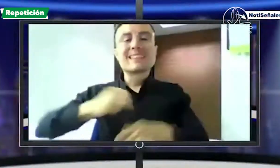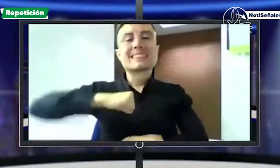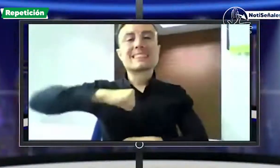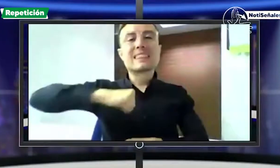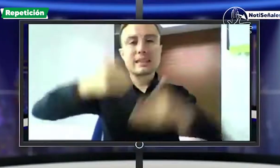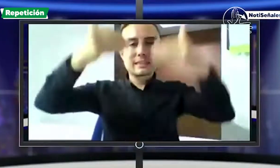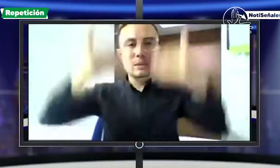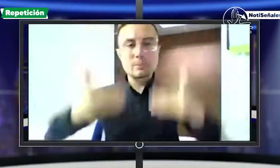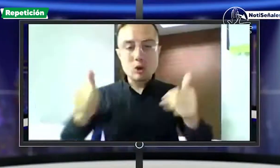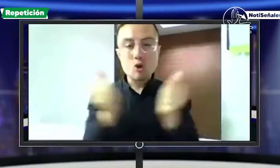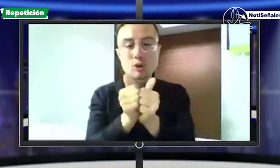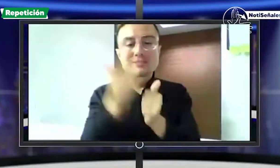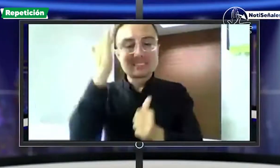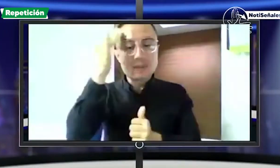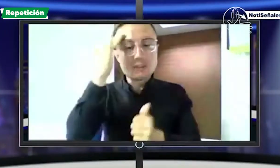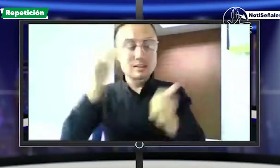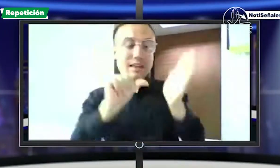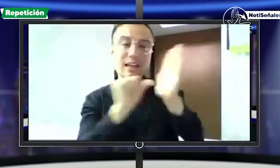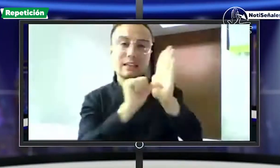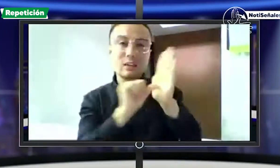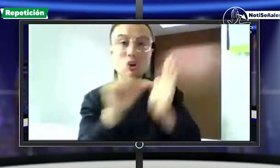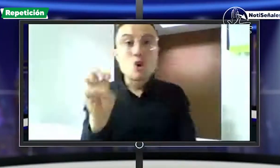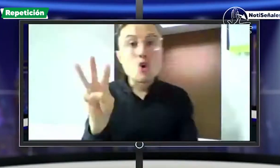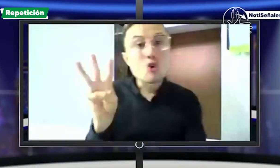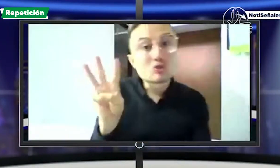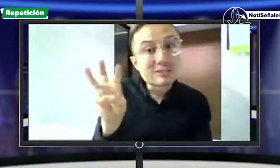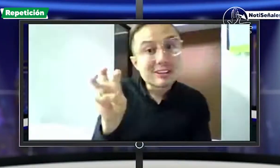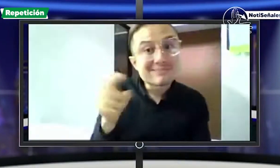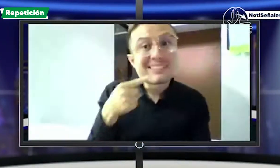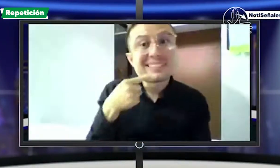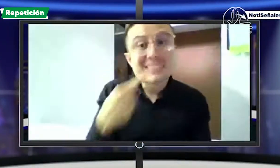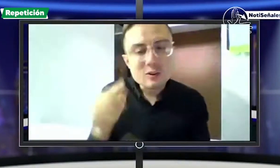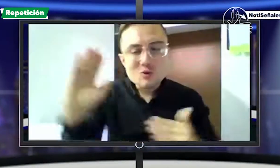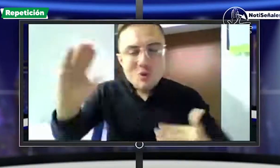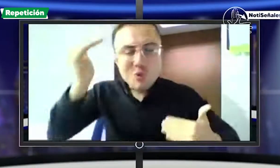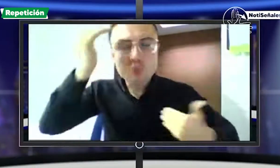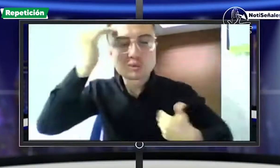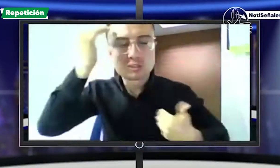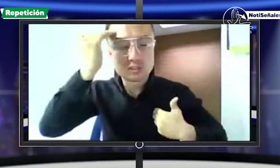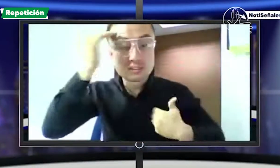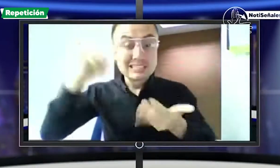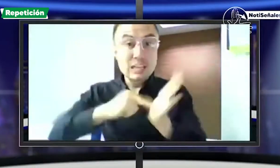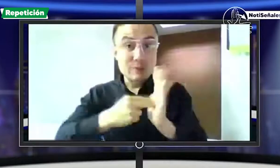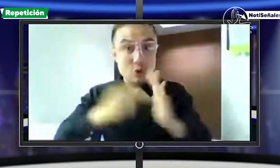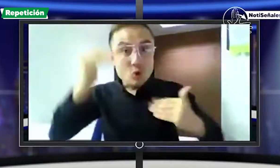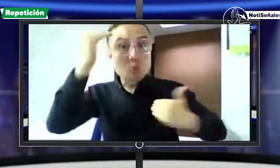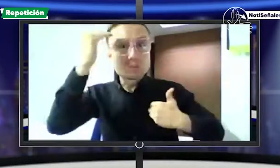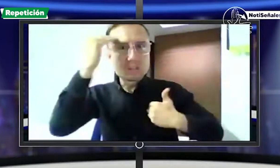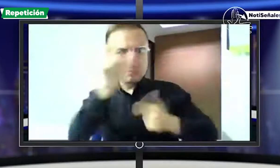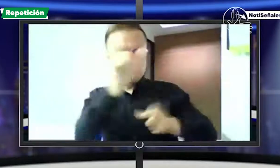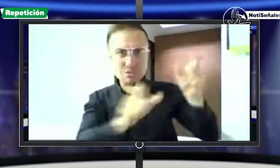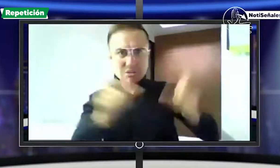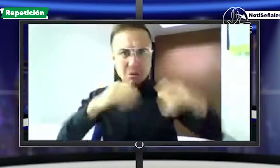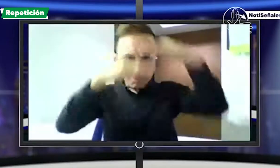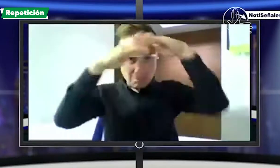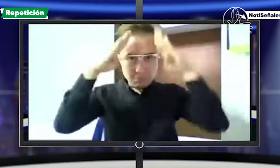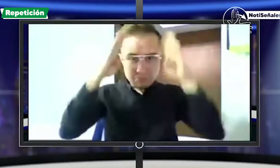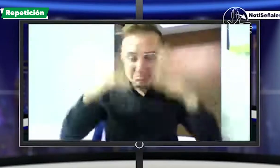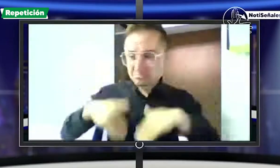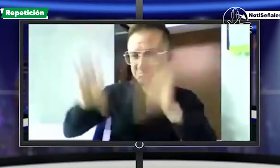sino en toda Colombia y es a que piensen en lo que habla la convención de los derechos de las personas con discapacidad en su